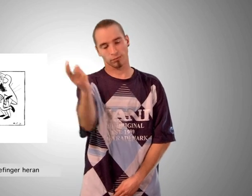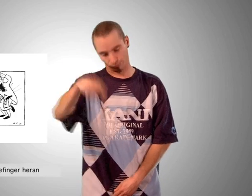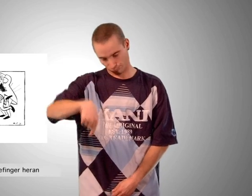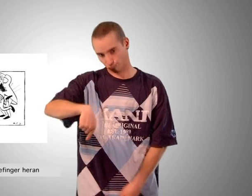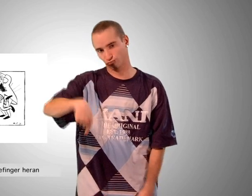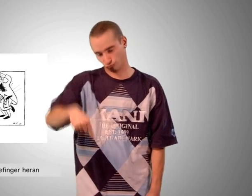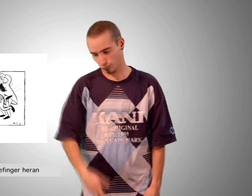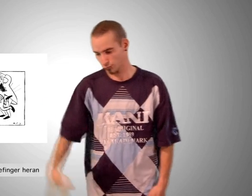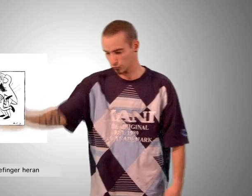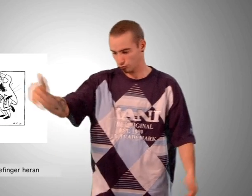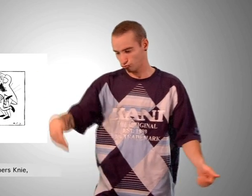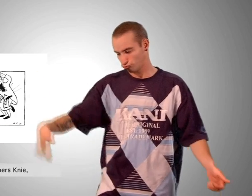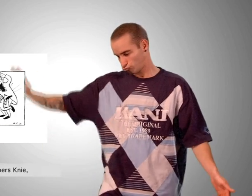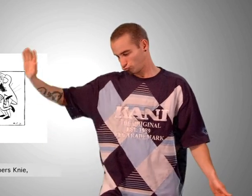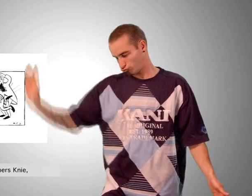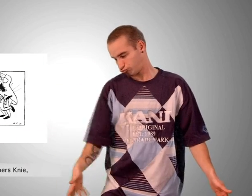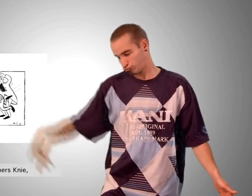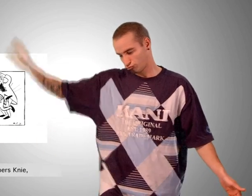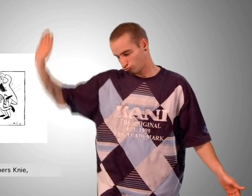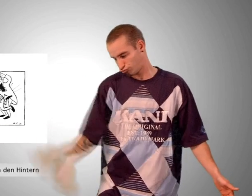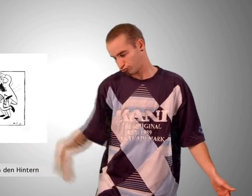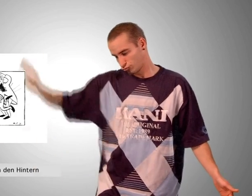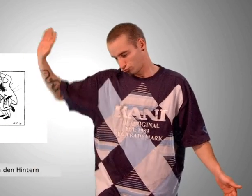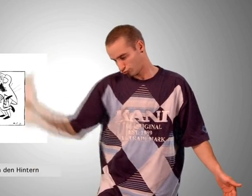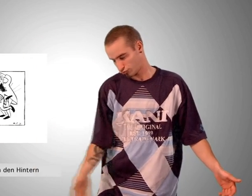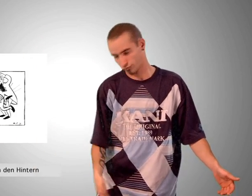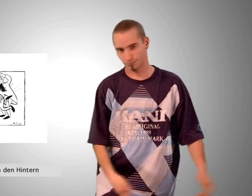winkt den Vater mit dem Zeigefinger heran, legt ihn übers Knie und versohlt ihm den Hintern.